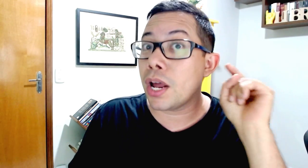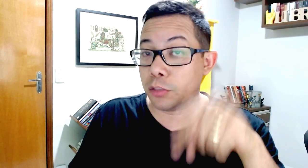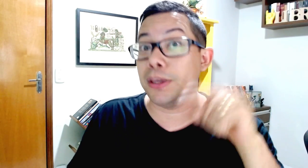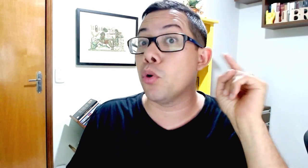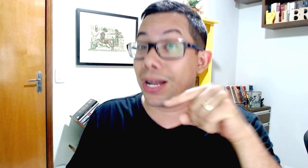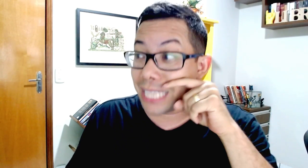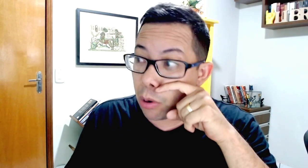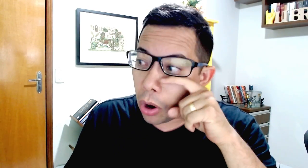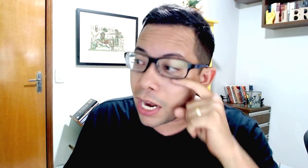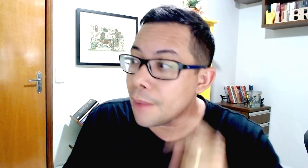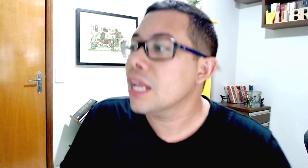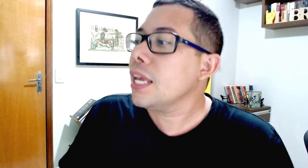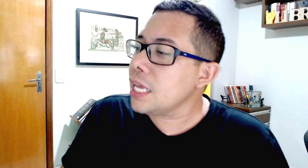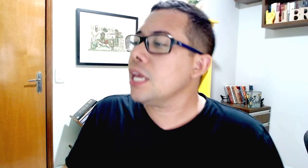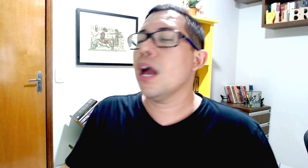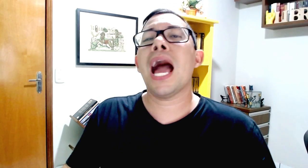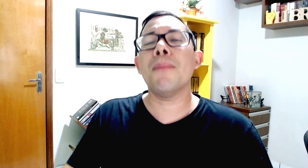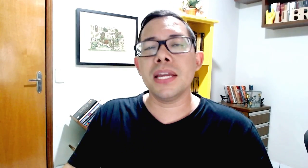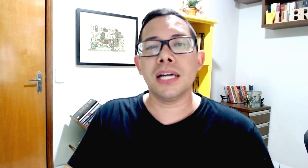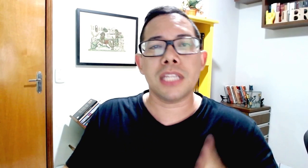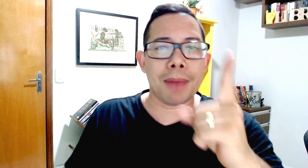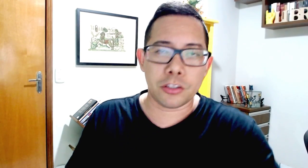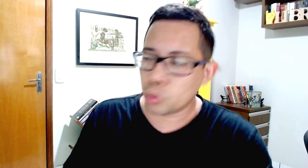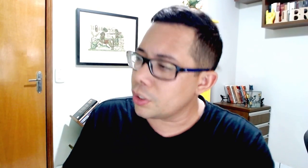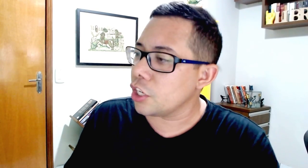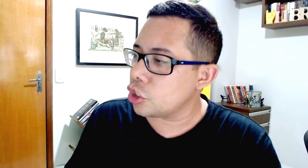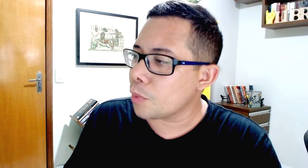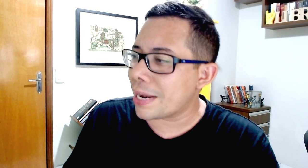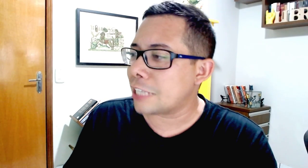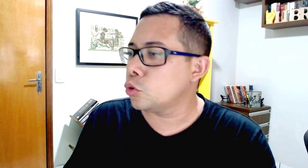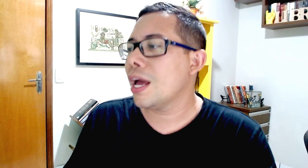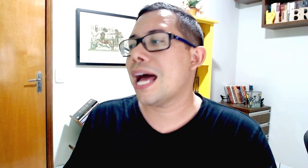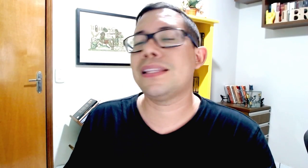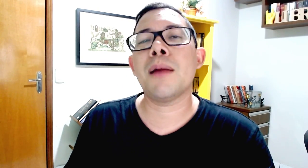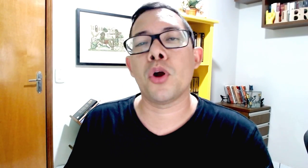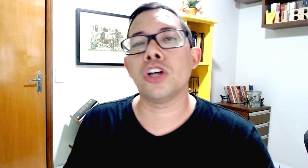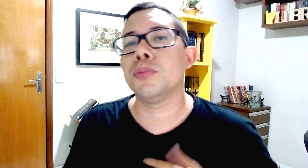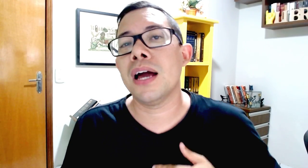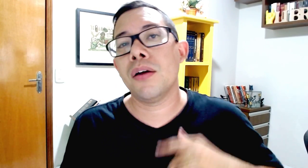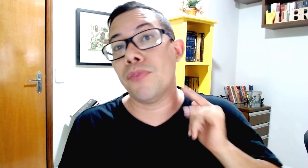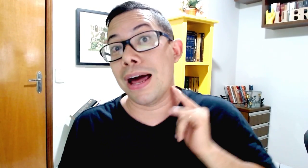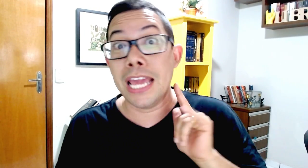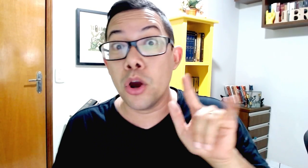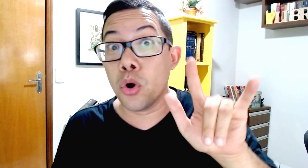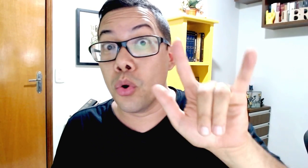agora esperou até agora e amanhã tem mais um grande abraço até a próxima valeu